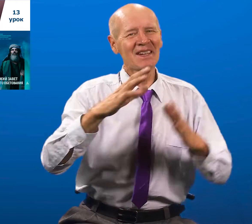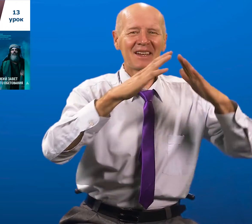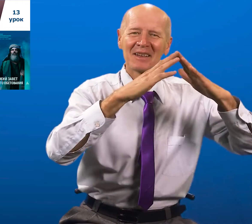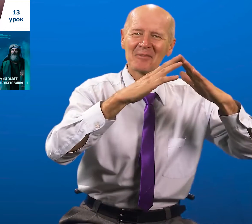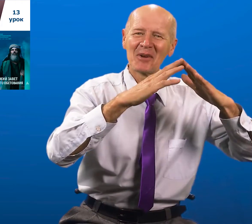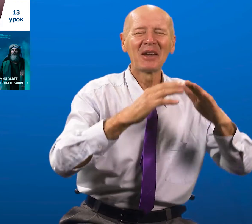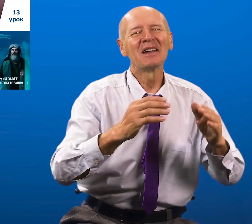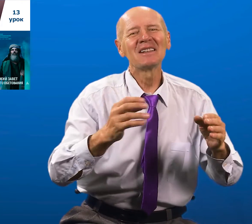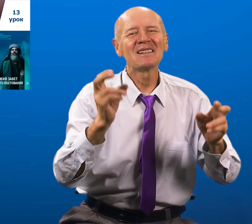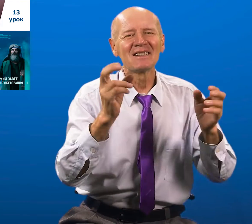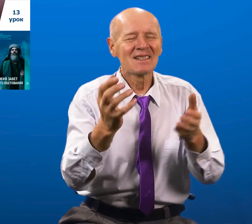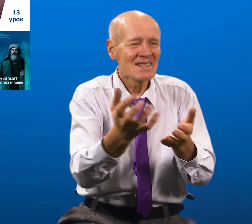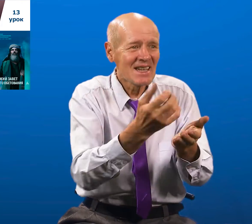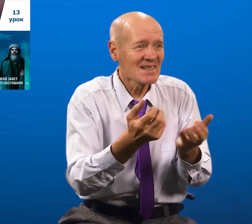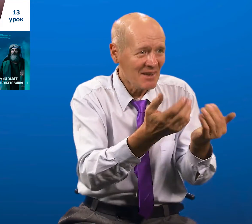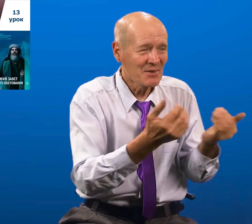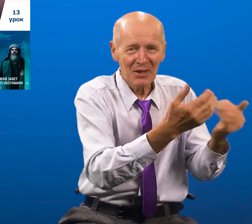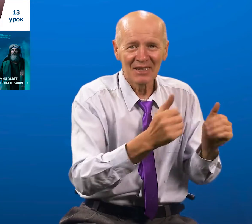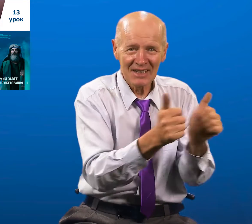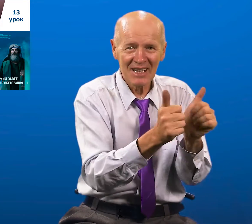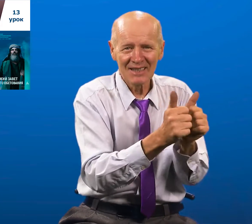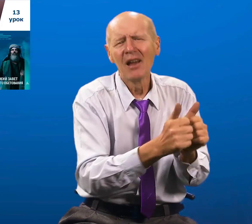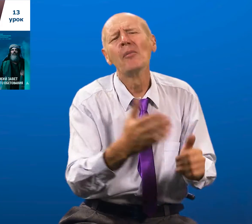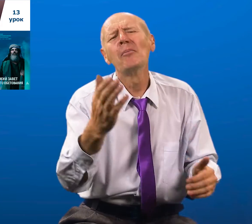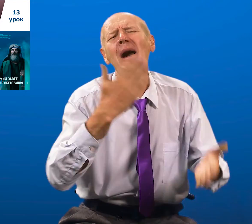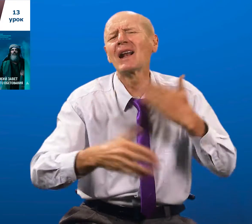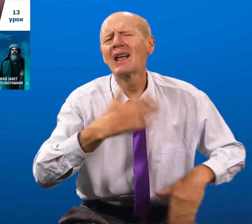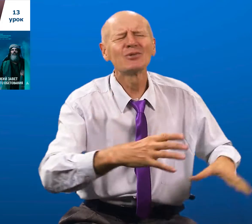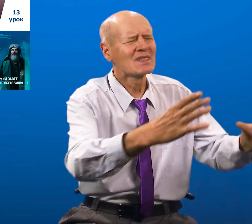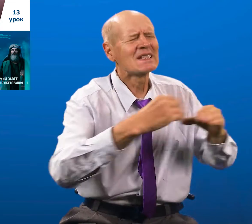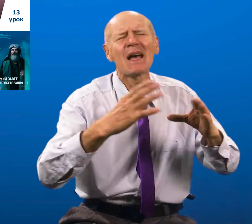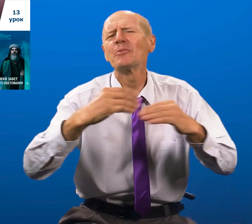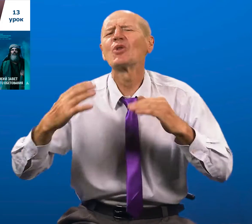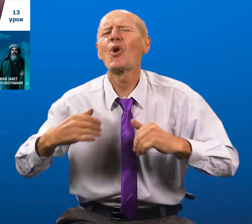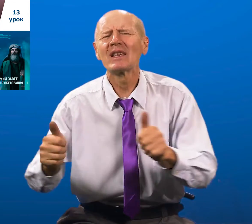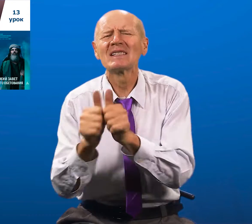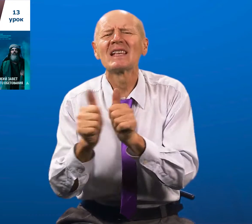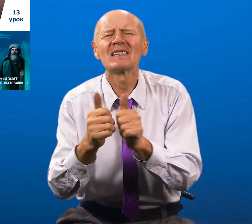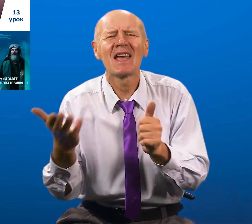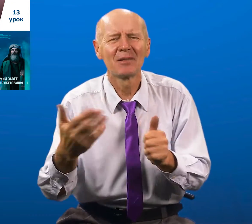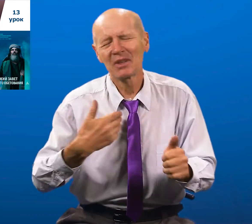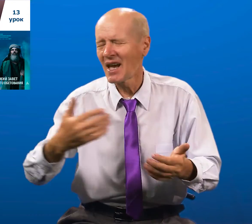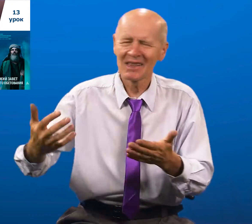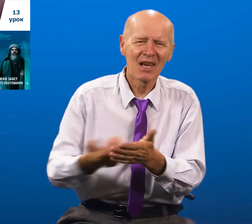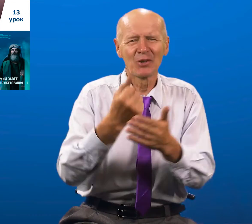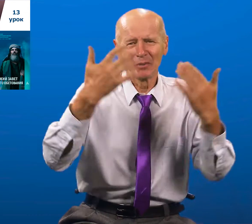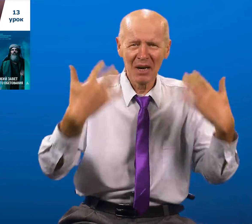домой, созовет друзей и соседей и скажет им: «Порадуйтесь со мною, я нашел пропавшую